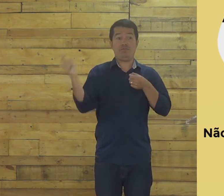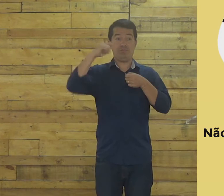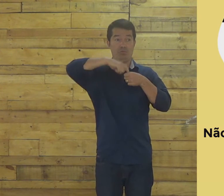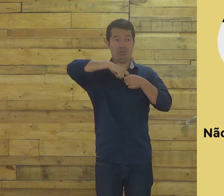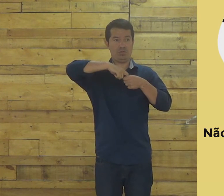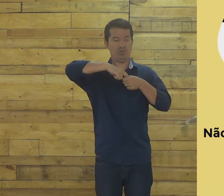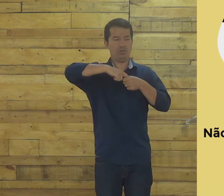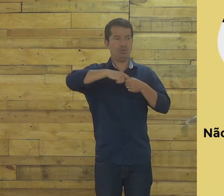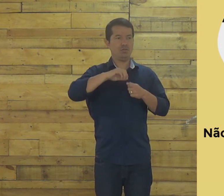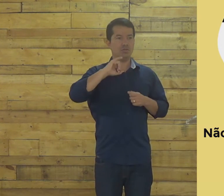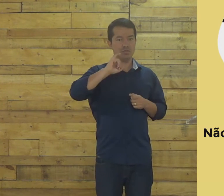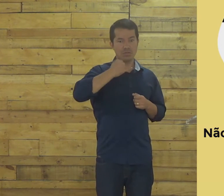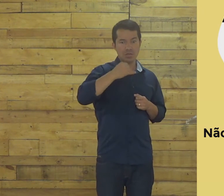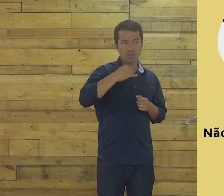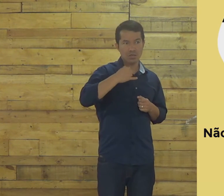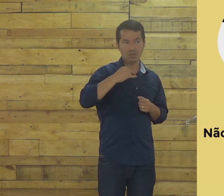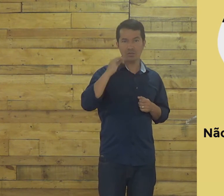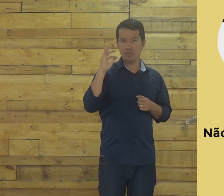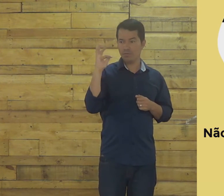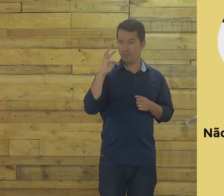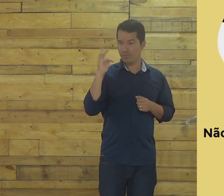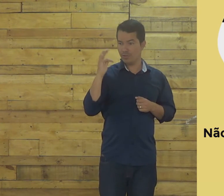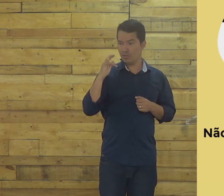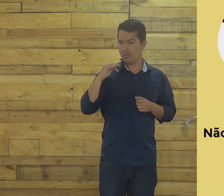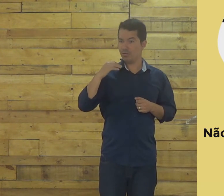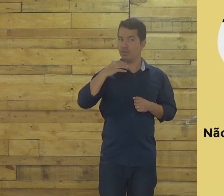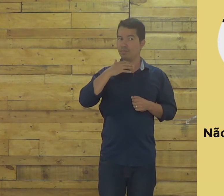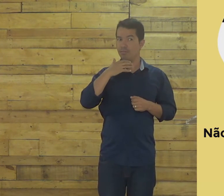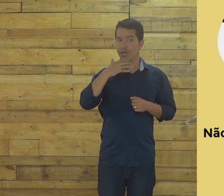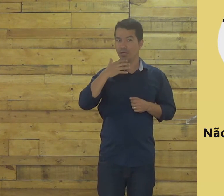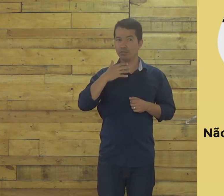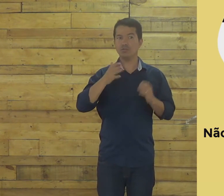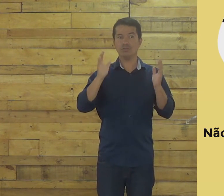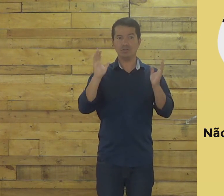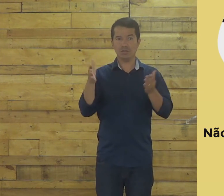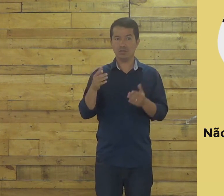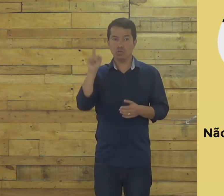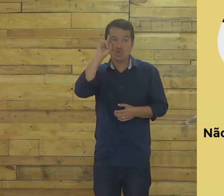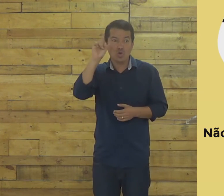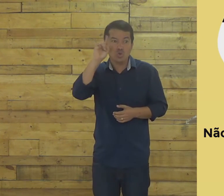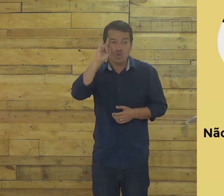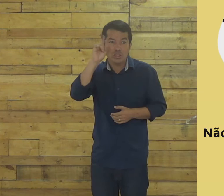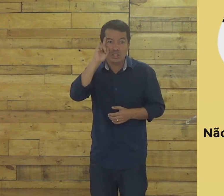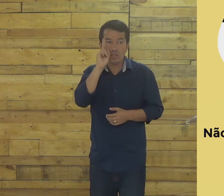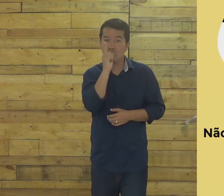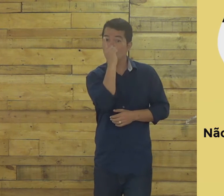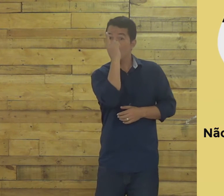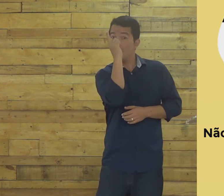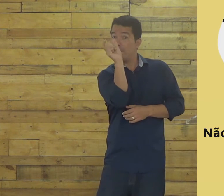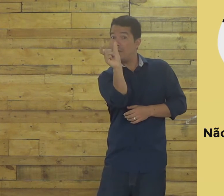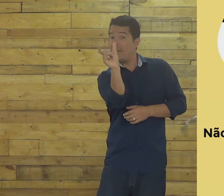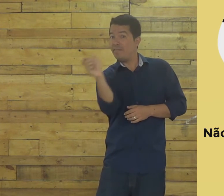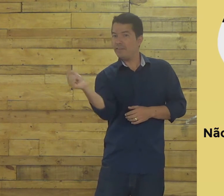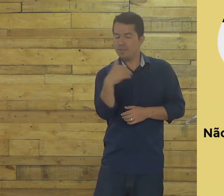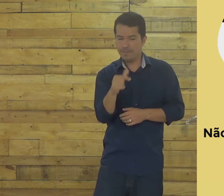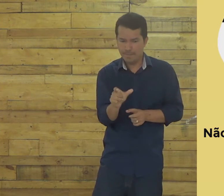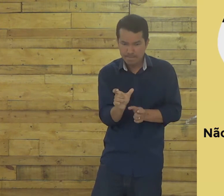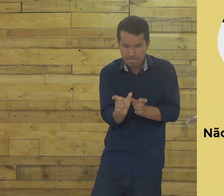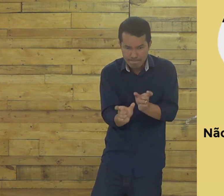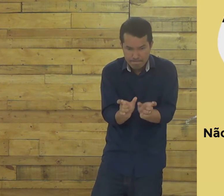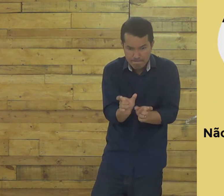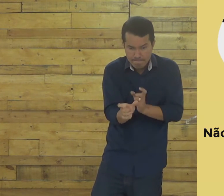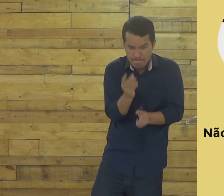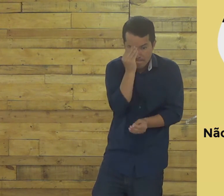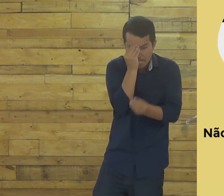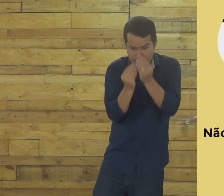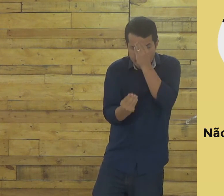Esse ano eu comecei a voltar. Eu voltei a estudar hebraico em janeiro, fevereiro, agora estamos em março. Todos os dias,